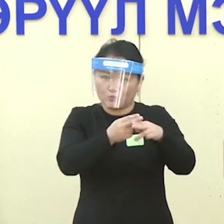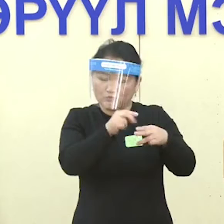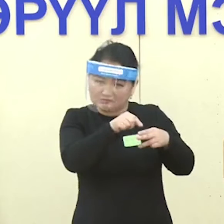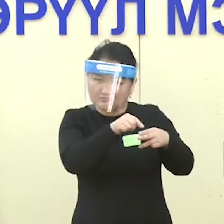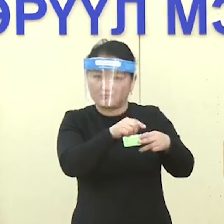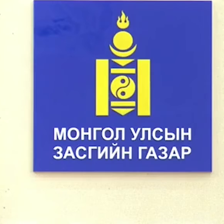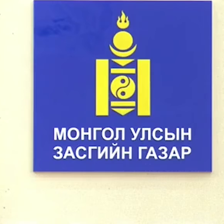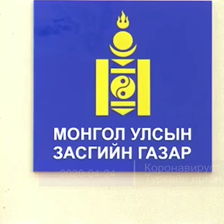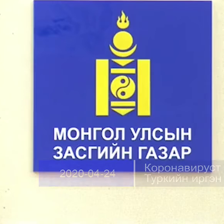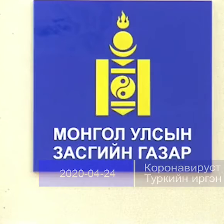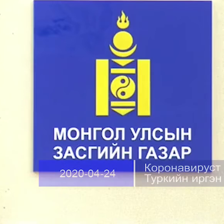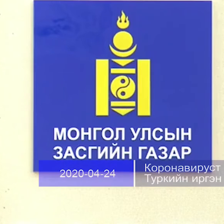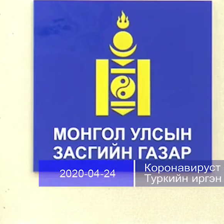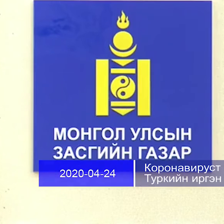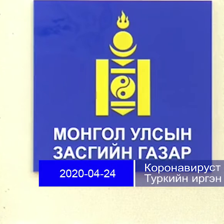гэж мэдээлсэн байна.